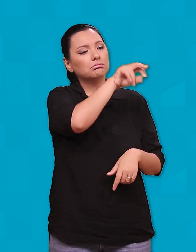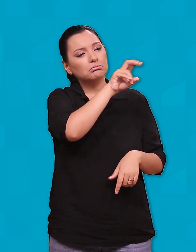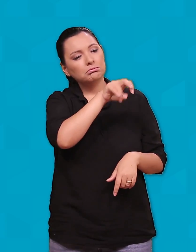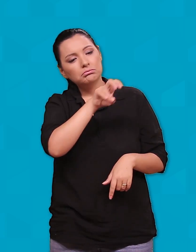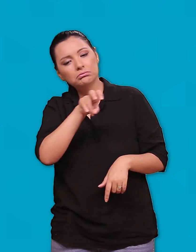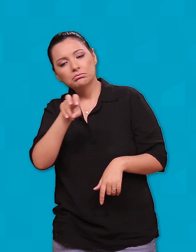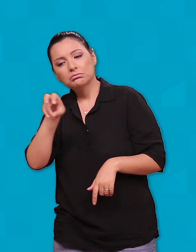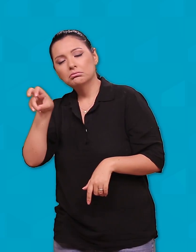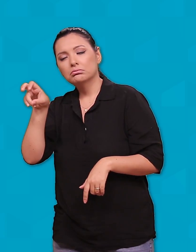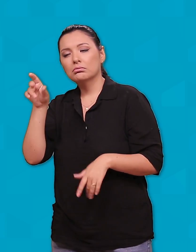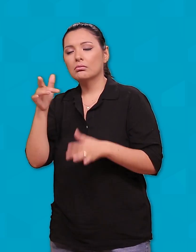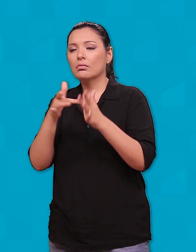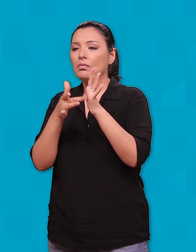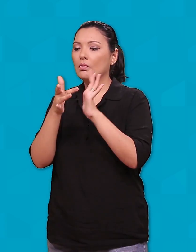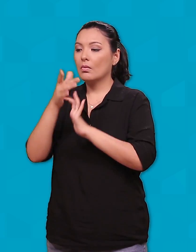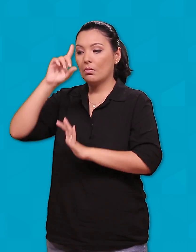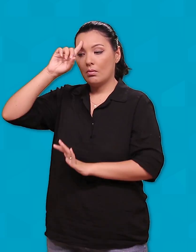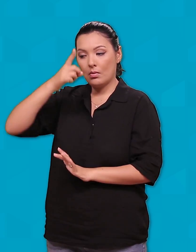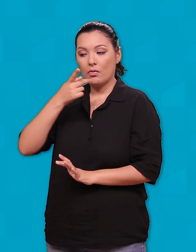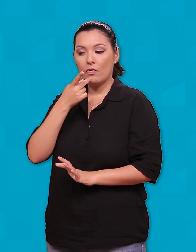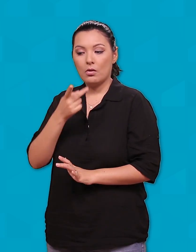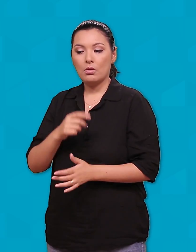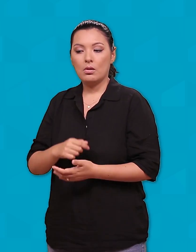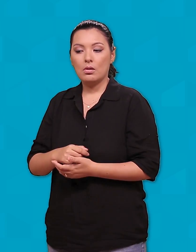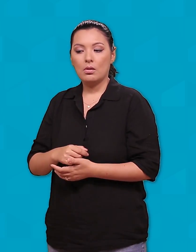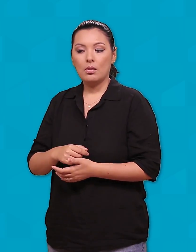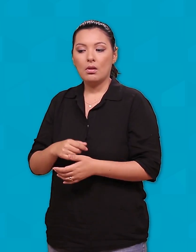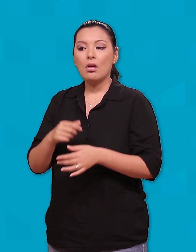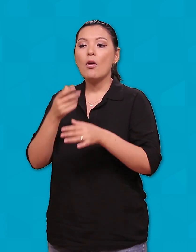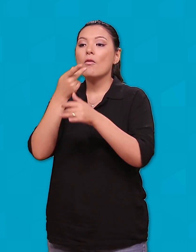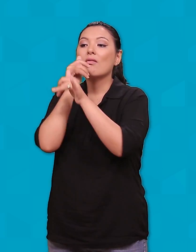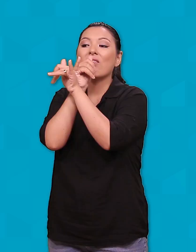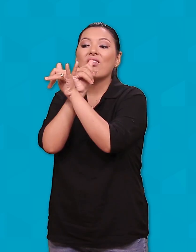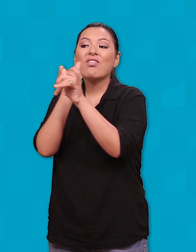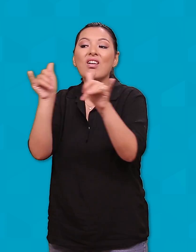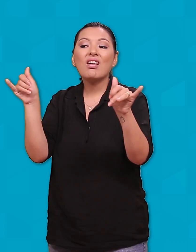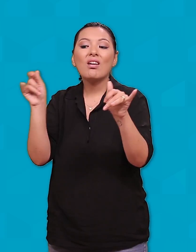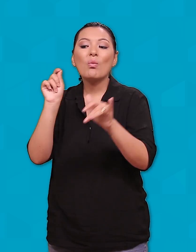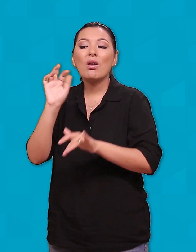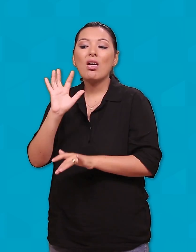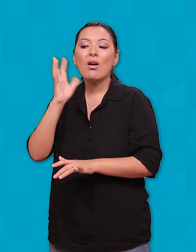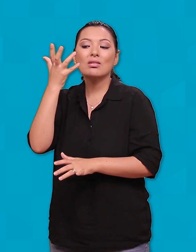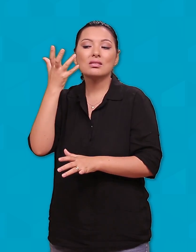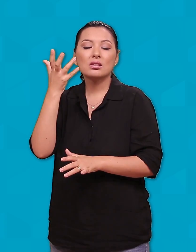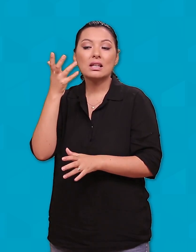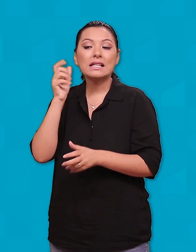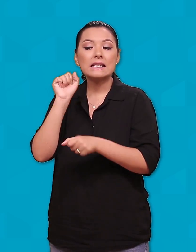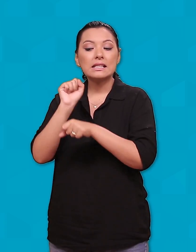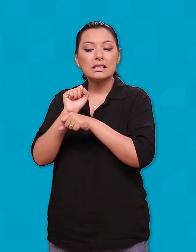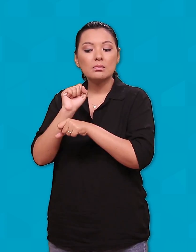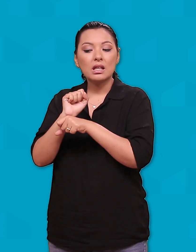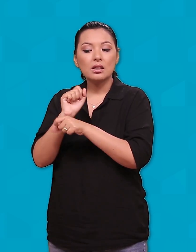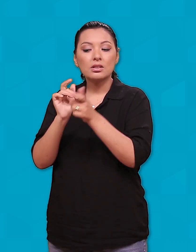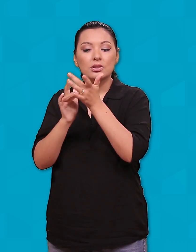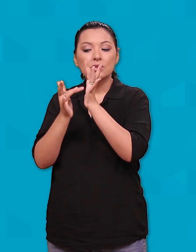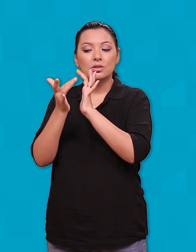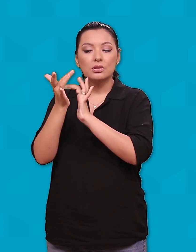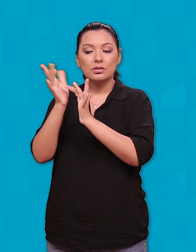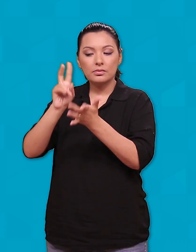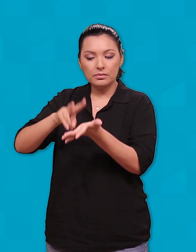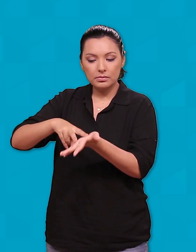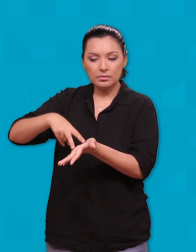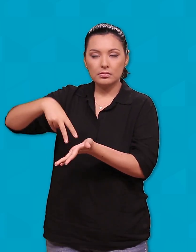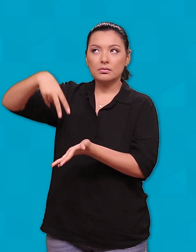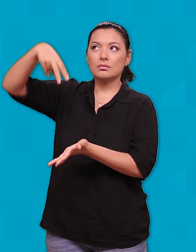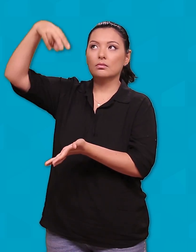montanha, Jesus ordenou-lhes: Não conteis a ninguém esta visão, até que o Filho do Homem tenha